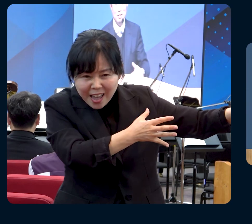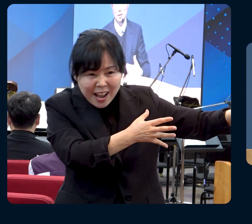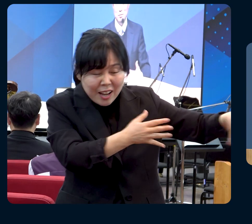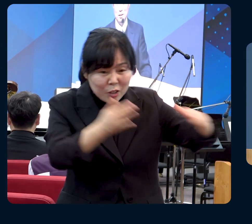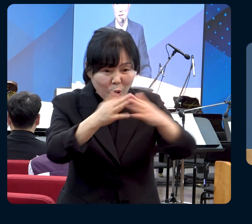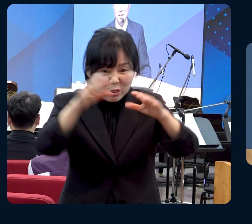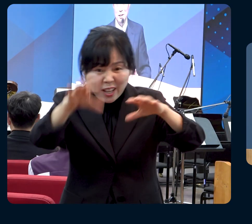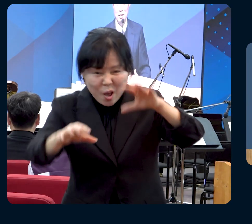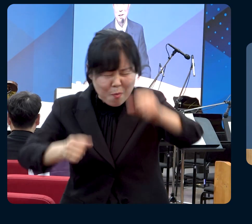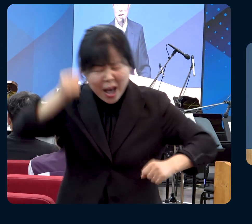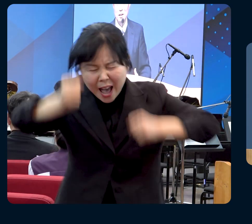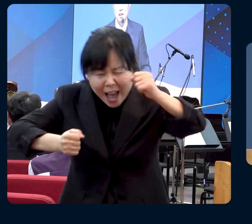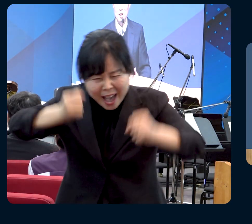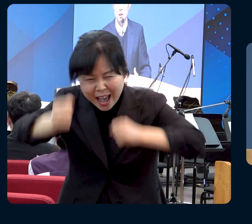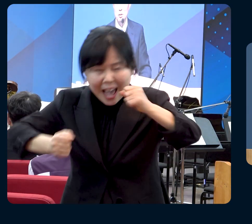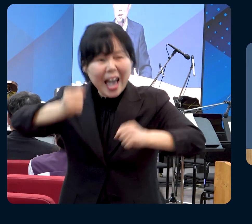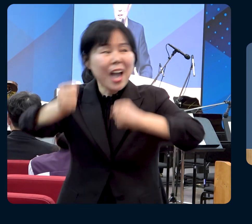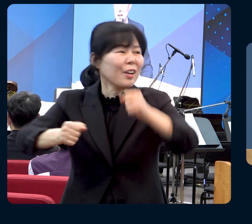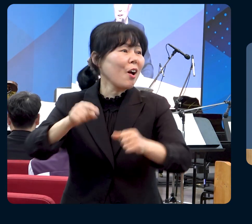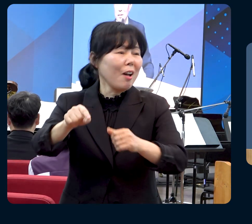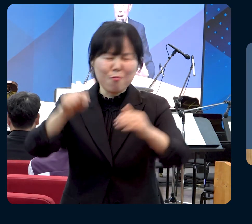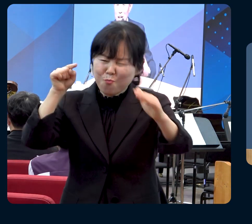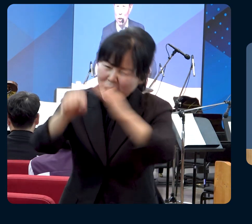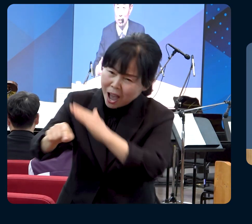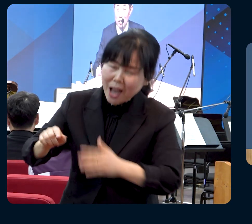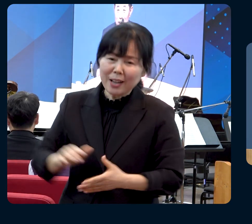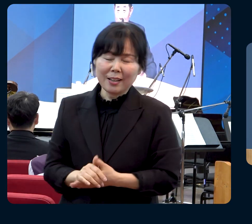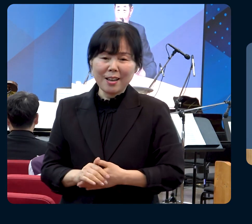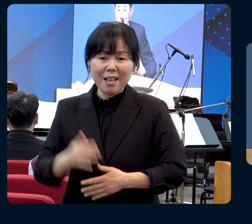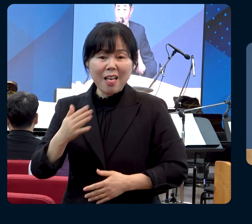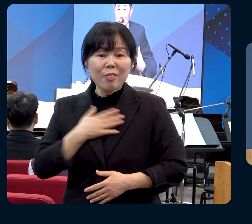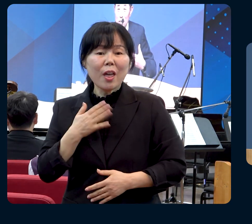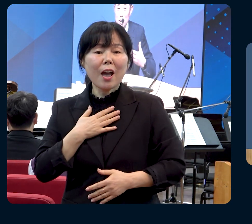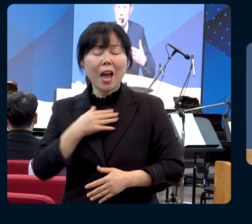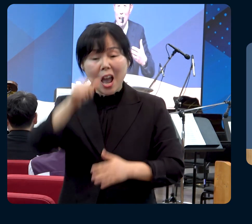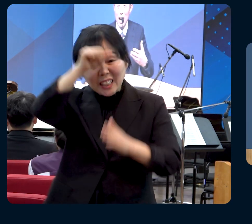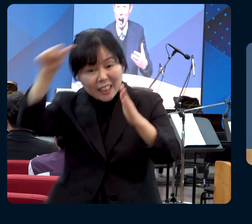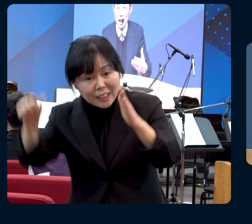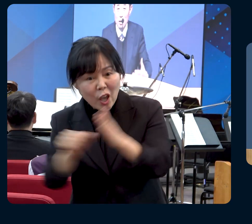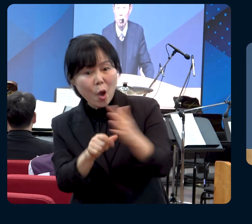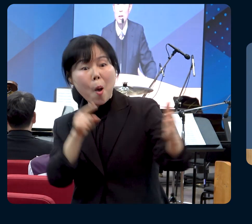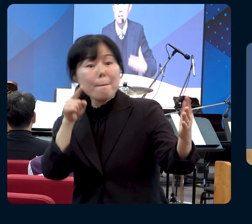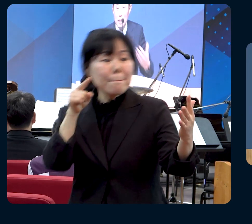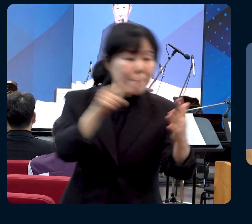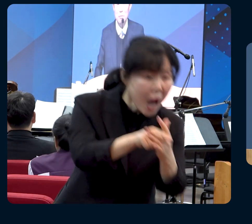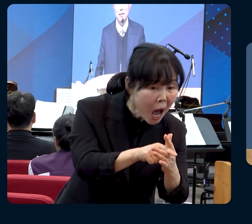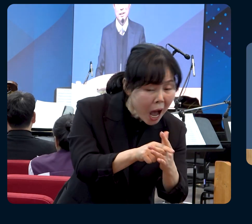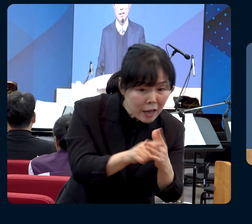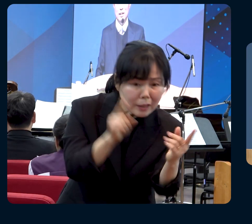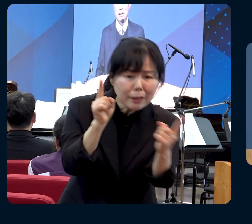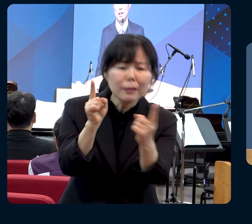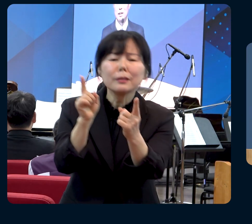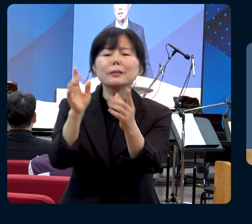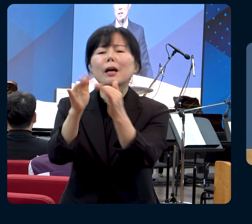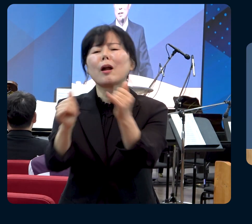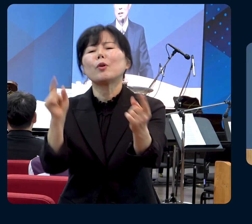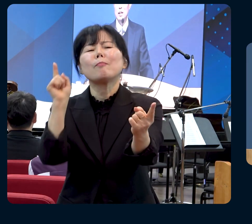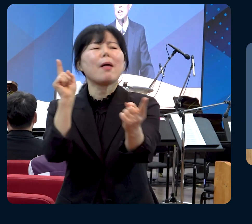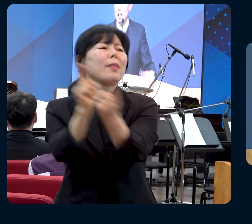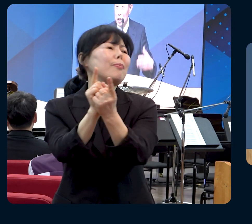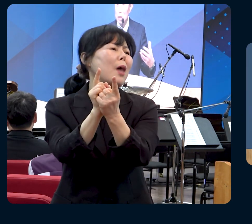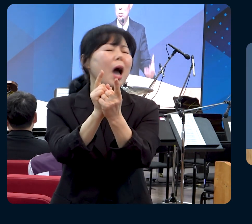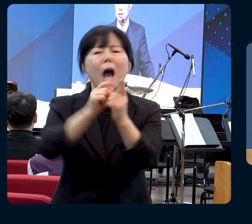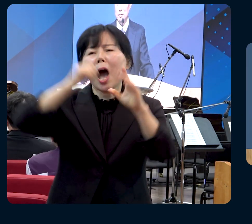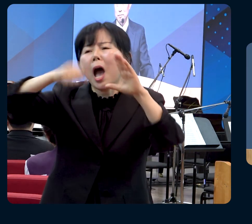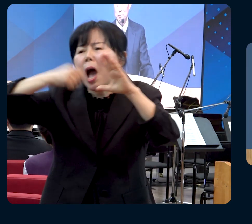사람들에게로 달려갑니다. 그리고는 내가 어떤 일을 한 것인지 다 알고 있는 자를 만났다.